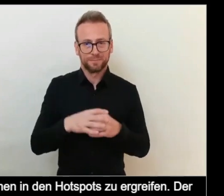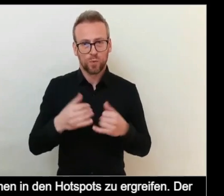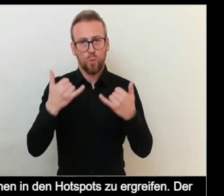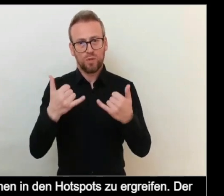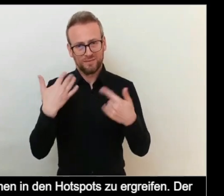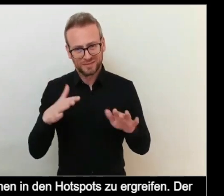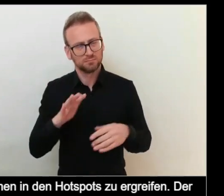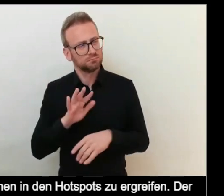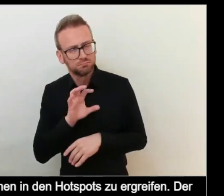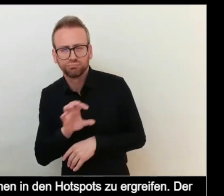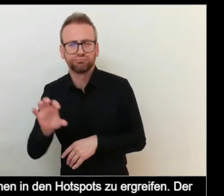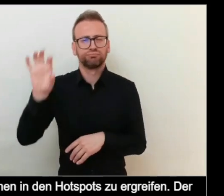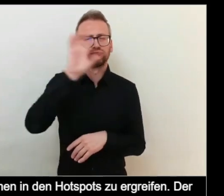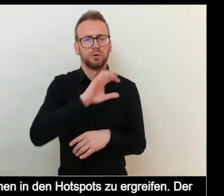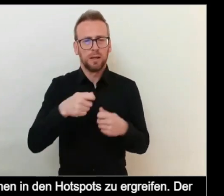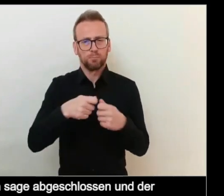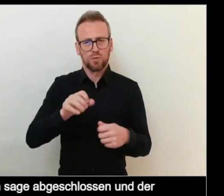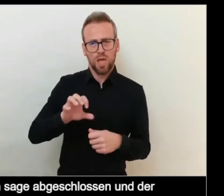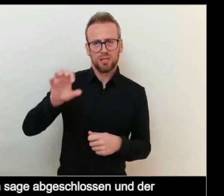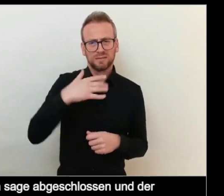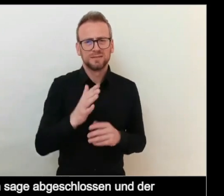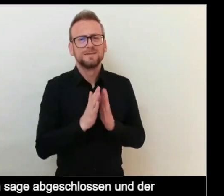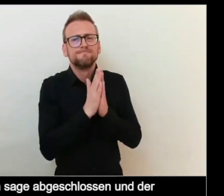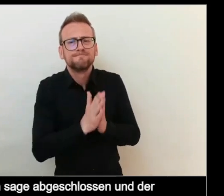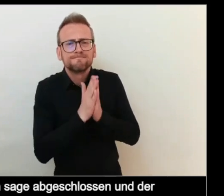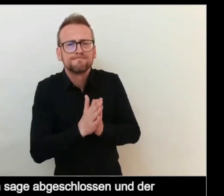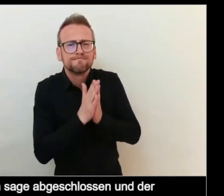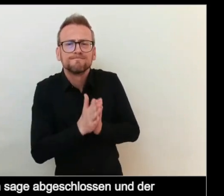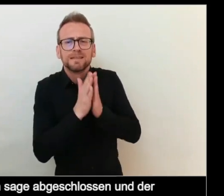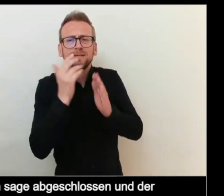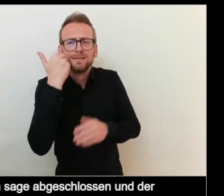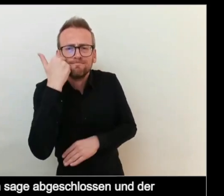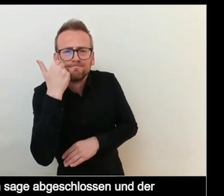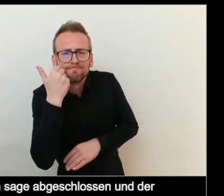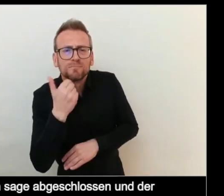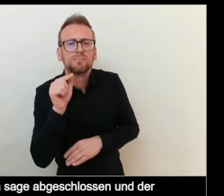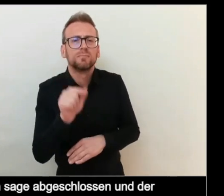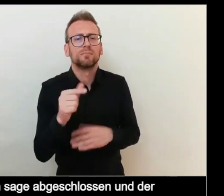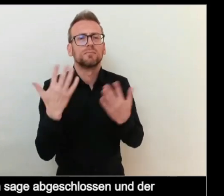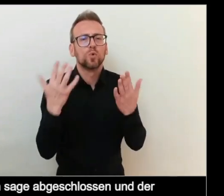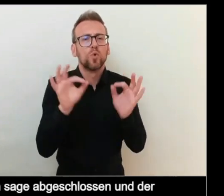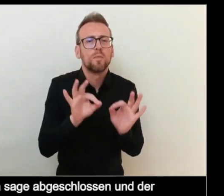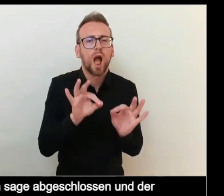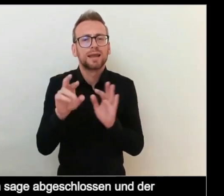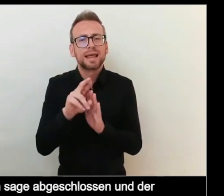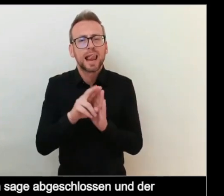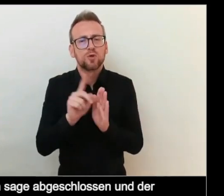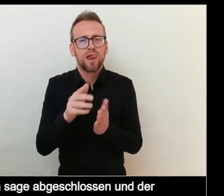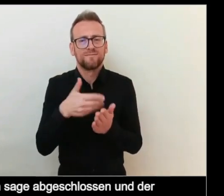und die Testmöglichkeiten in den vulnerablen Einrichtungen und in